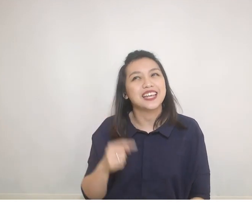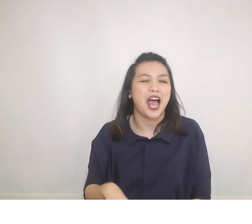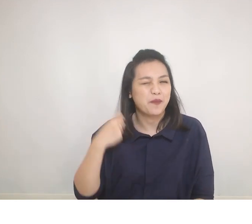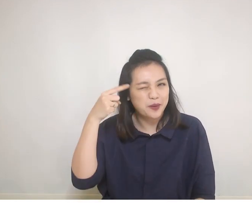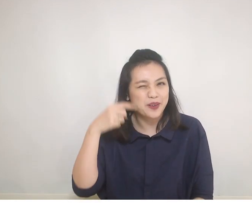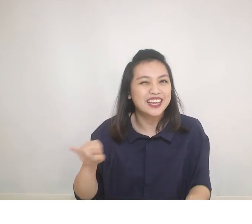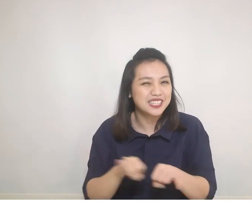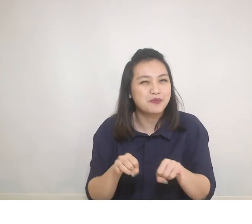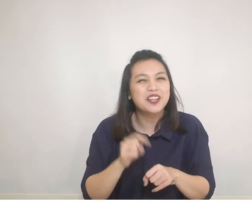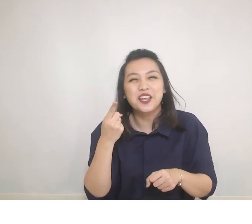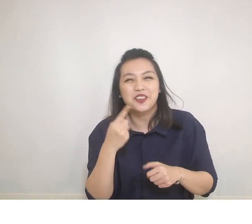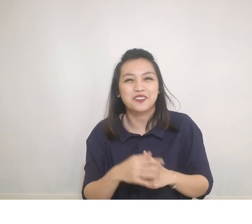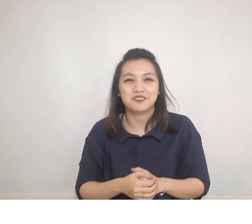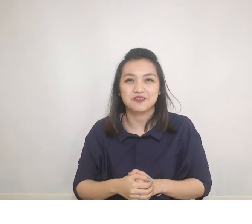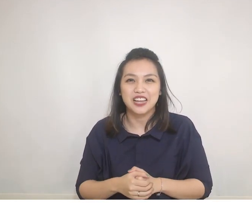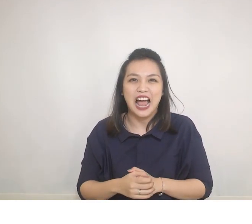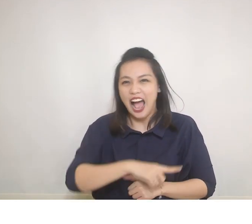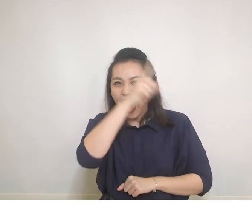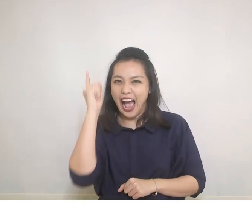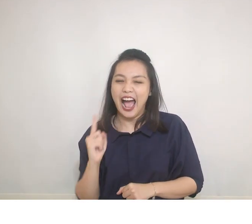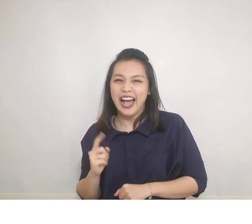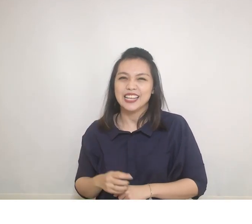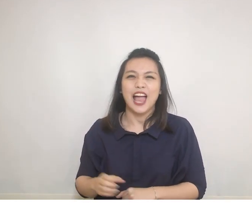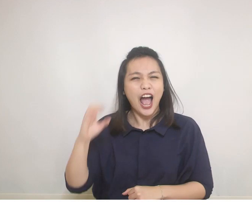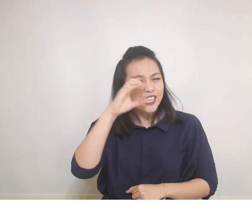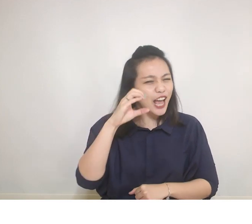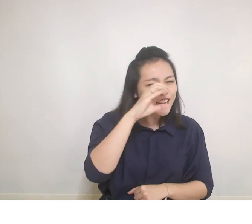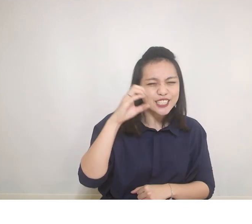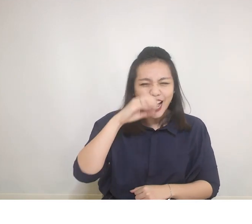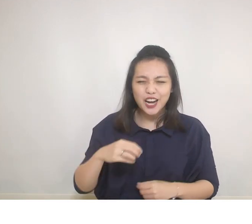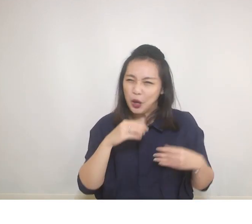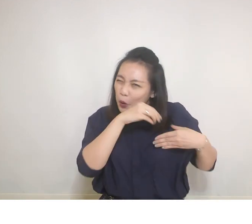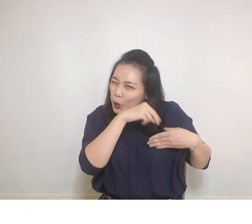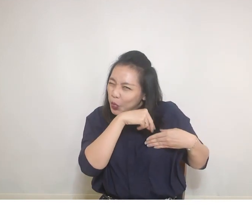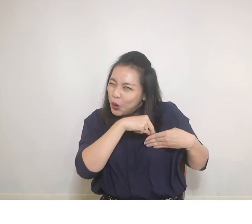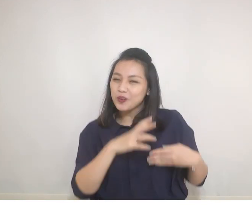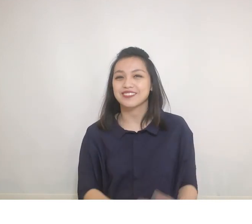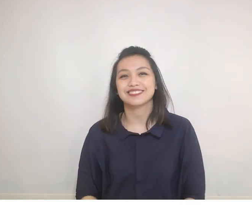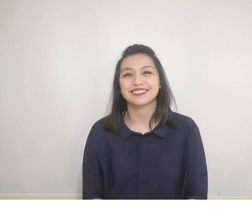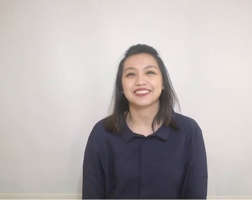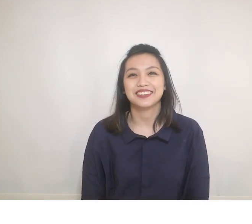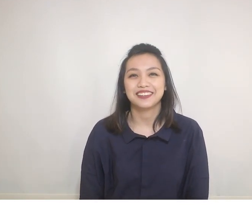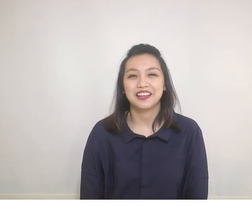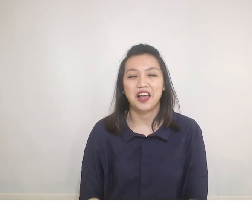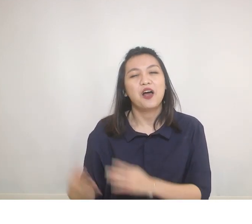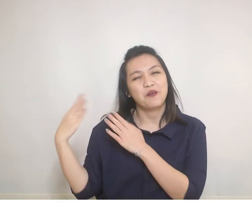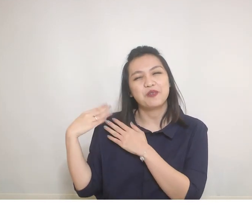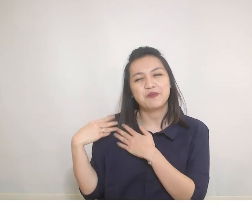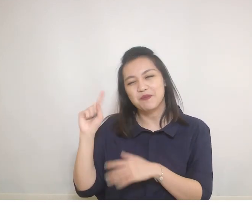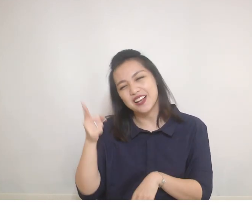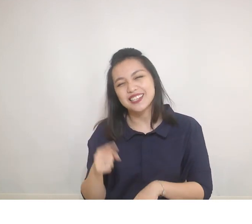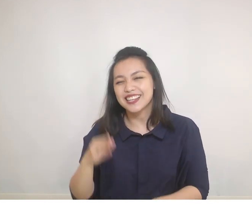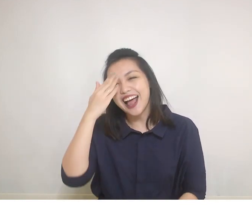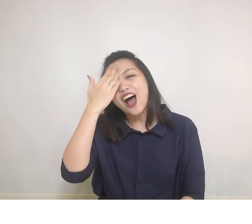minta tiga tanda apa atau pertanyaan apa yang terjawab apa tidak. Ya, tapi ujung-ujungnya gimana akhirnya? Coba ceritakan terus.